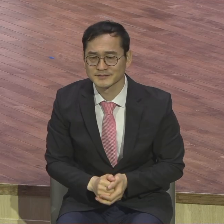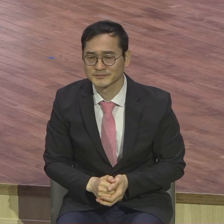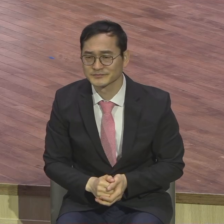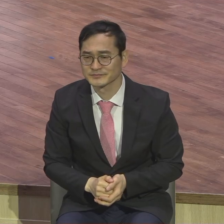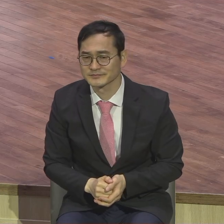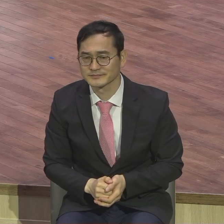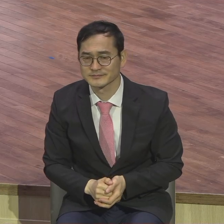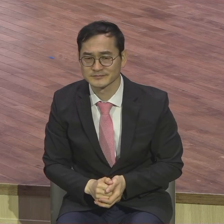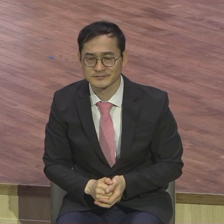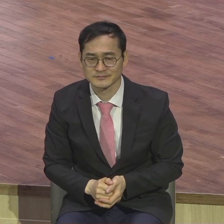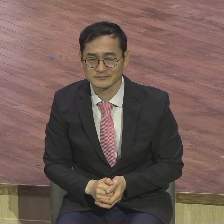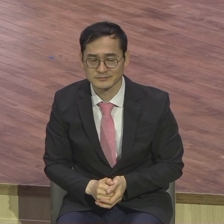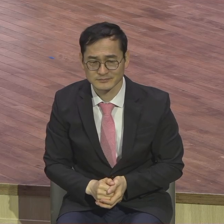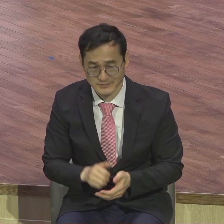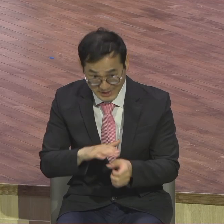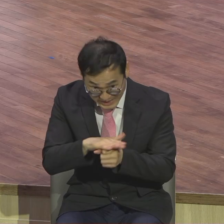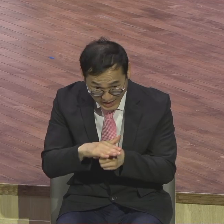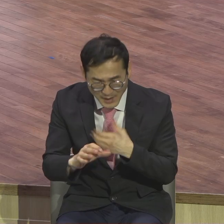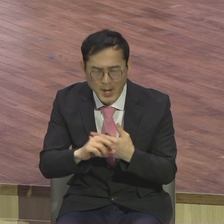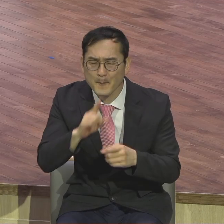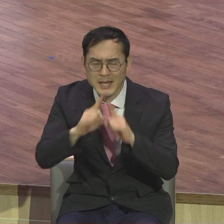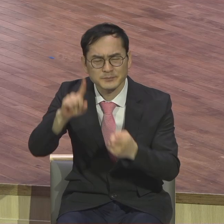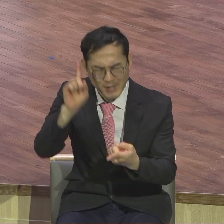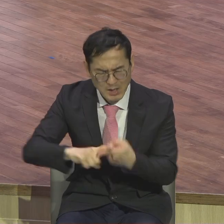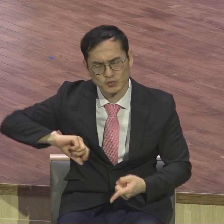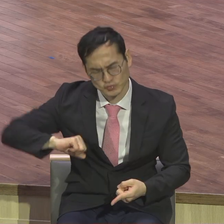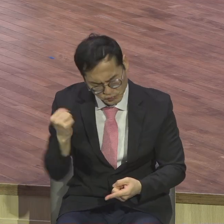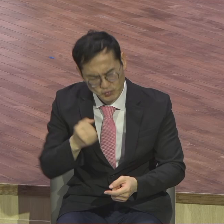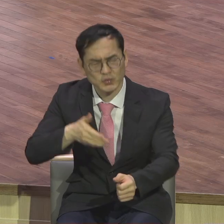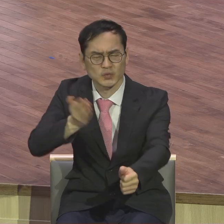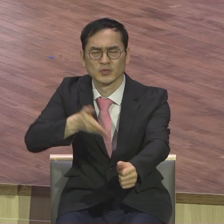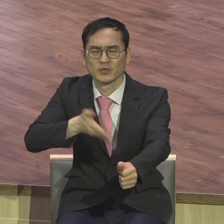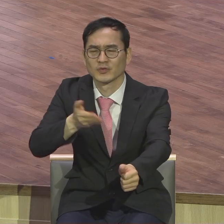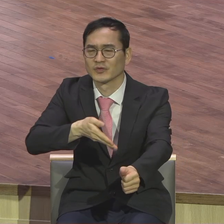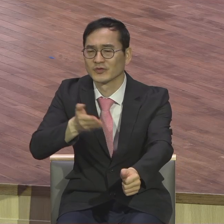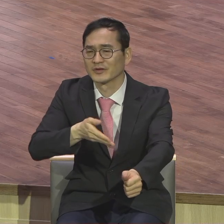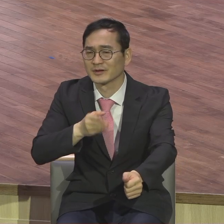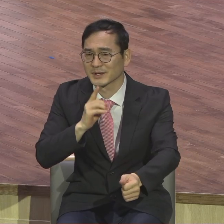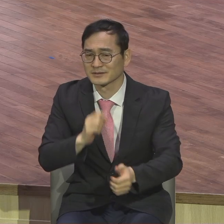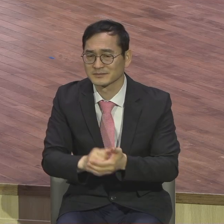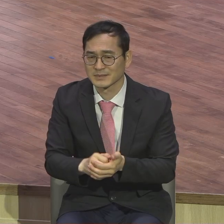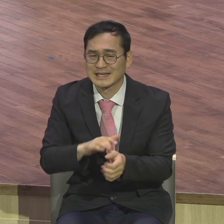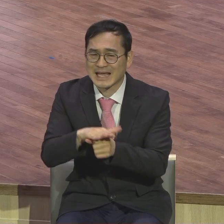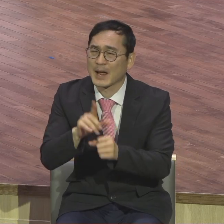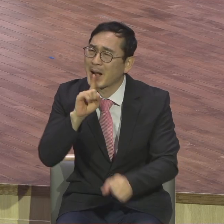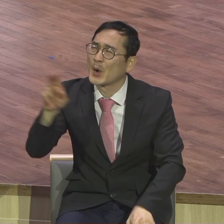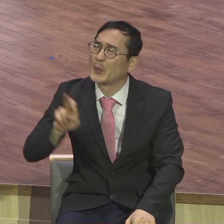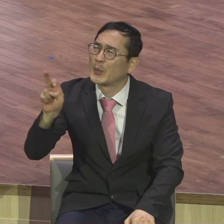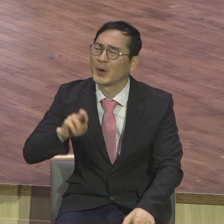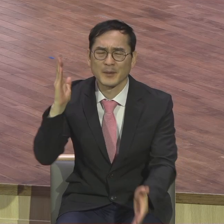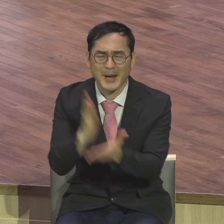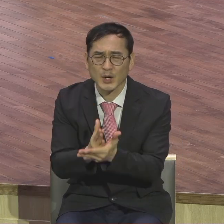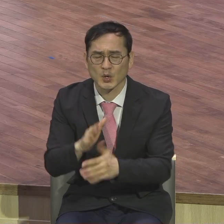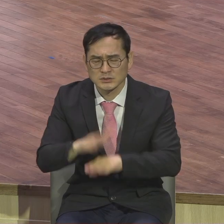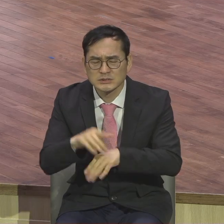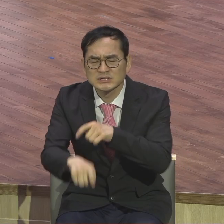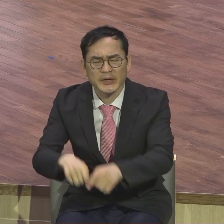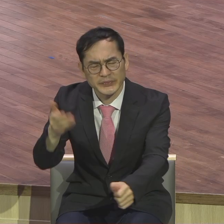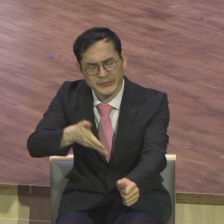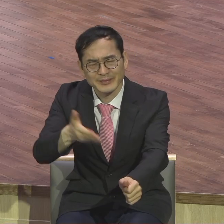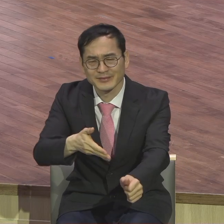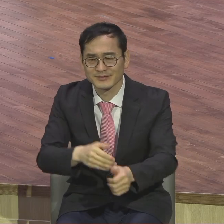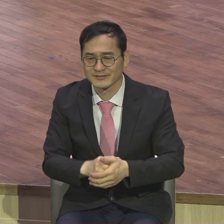그럼 말씀 따라 살아. 말씀에 순종해. 나를 사랑한다. 막연한 소리 하지 말고 말씀에